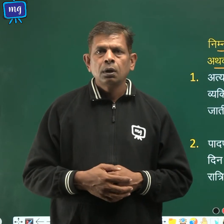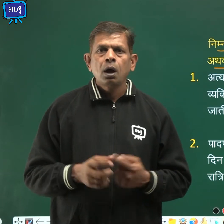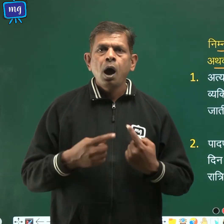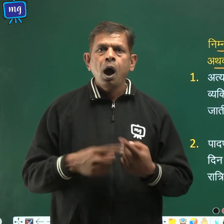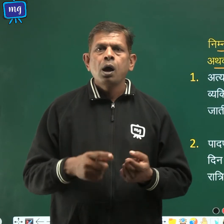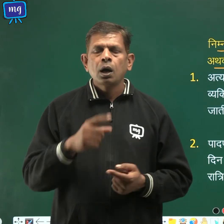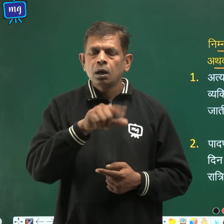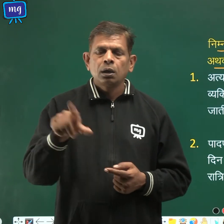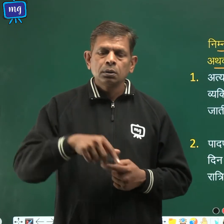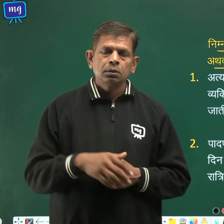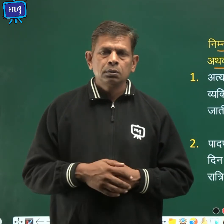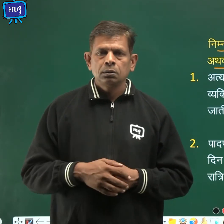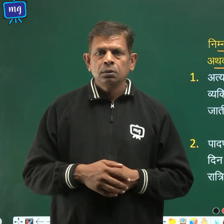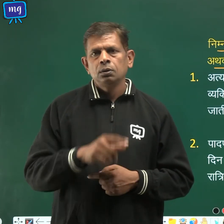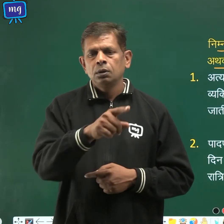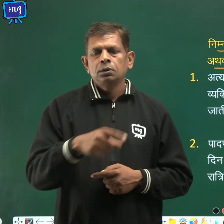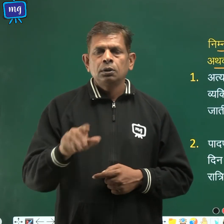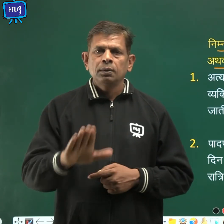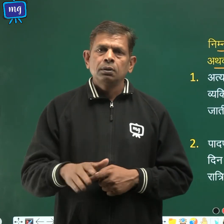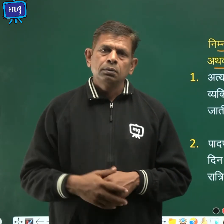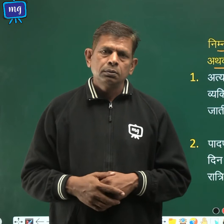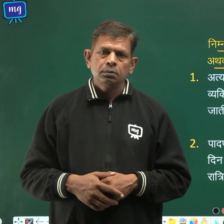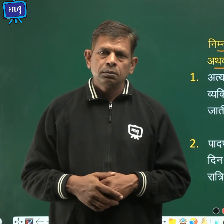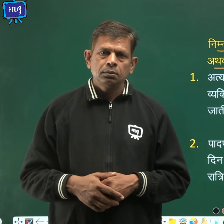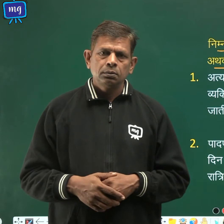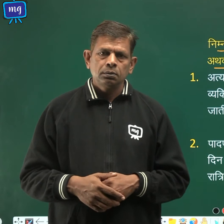अगर गलत है तो असत्य पर।